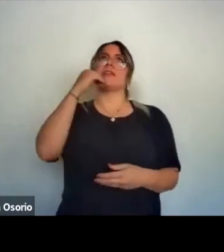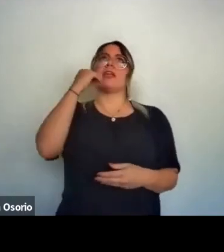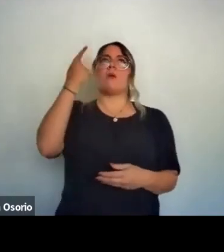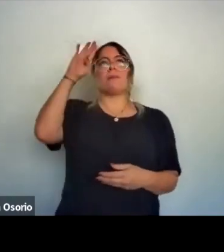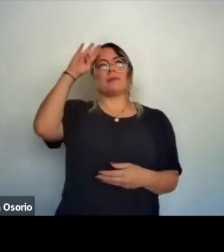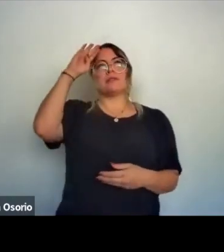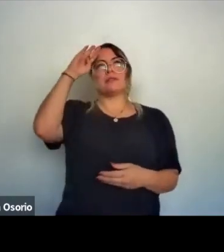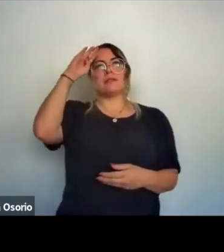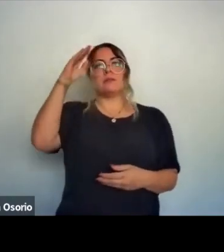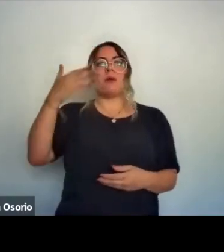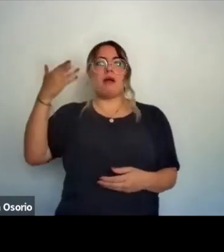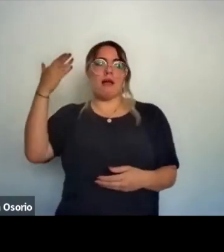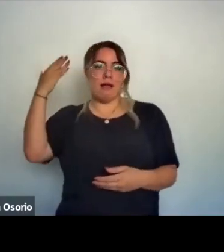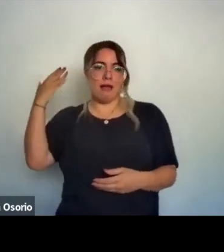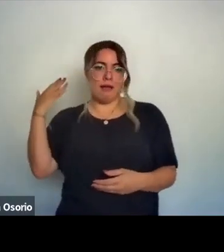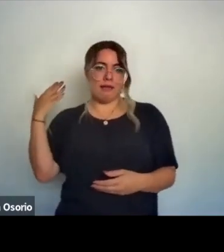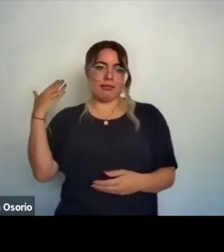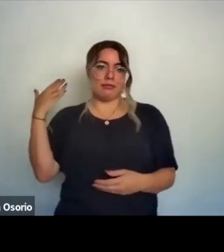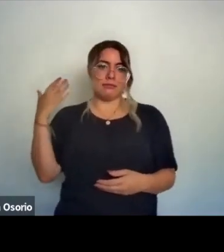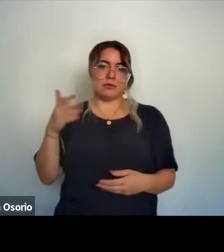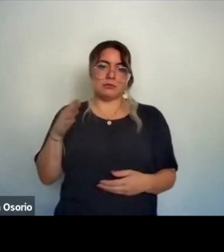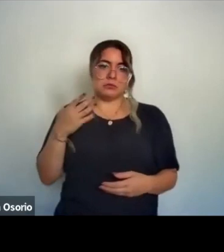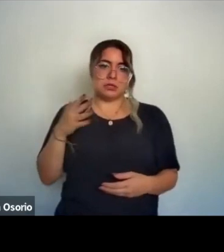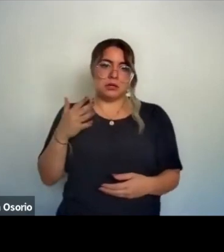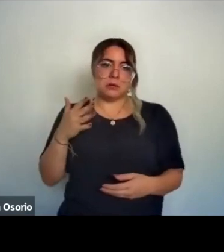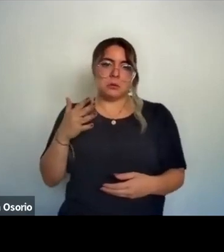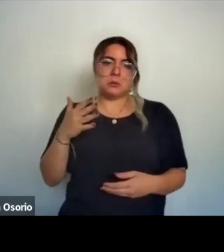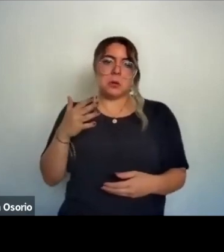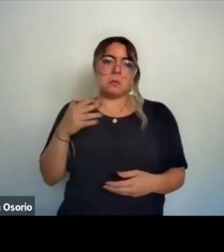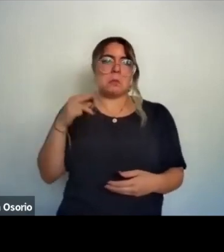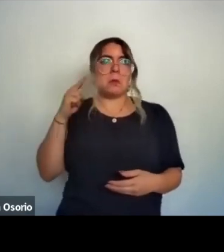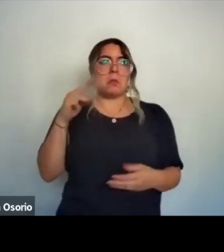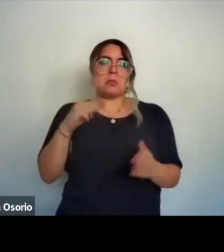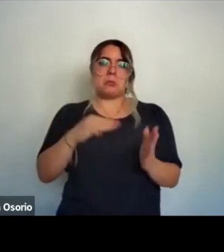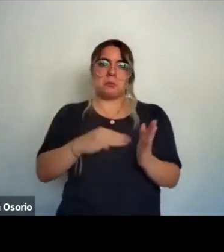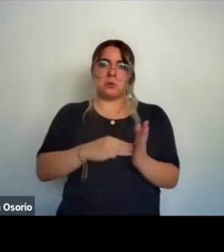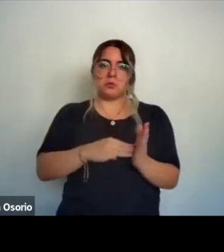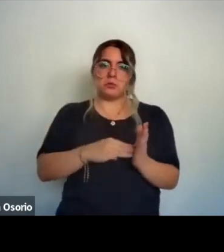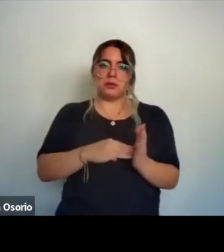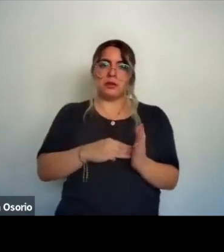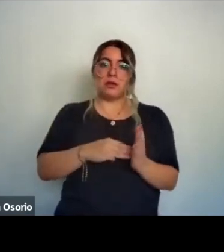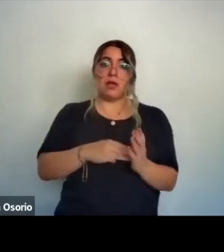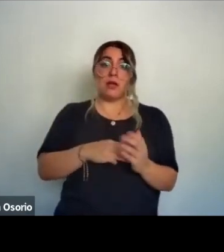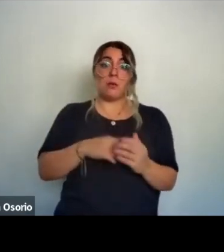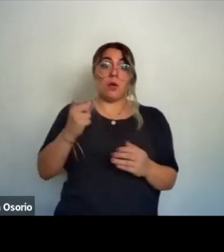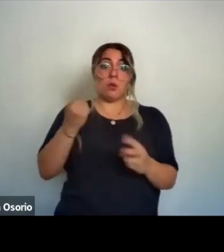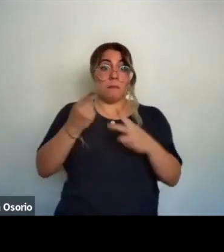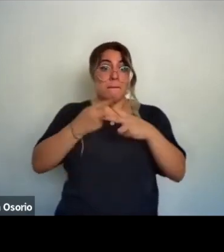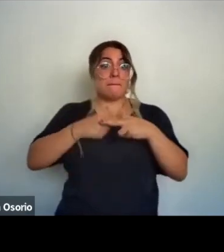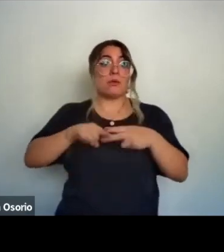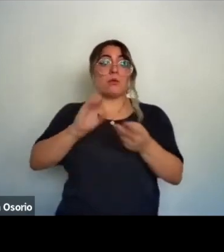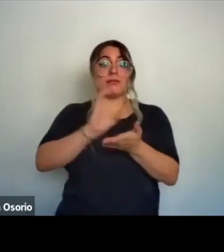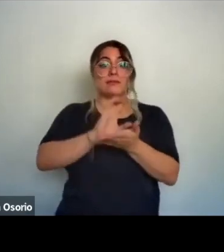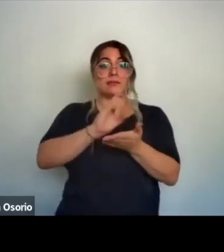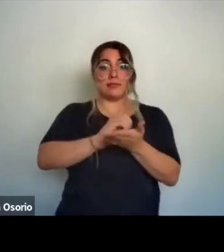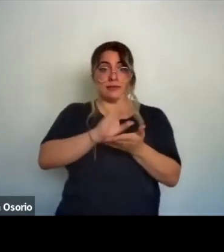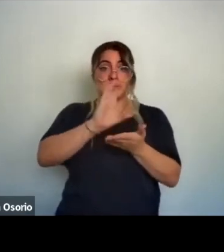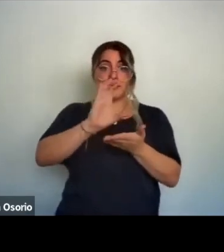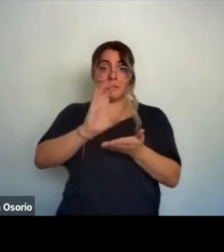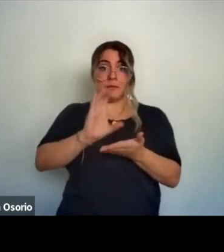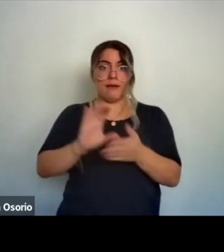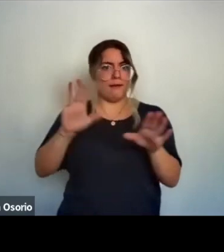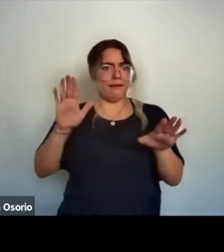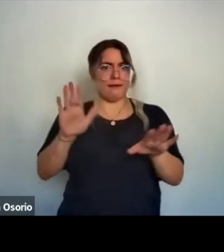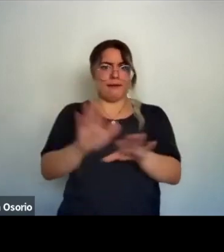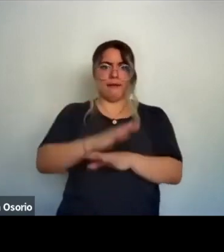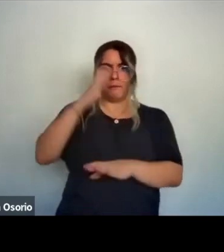a lo largo de lo que va a ser el transcurso del siglo XX, la discapacidad se va a convertir en una categoría que recoge condiciones de vida que